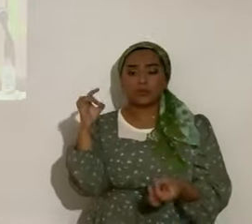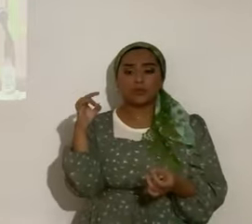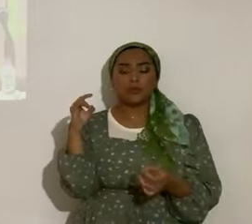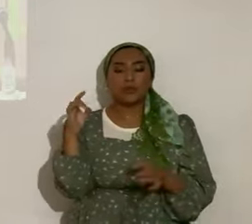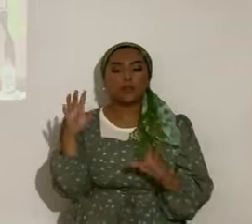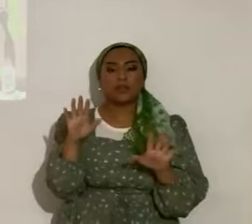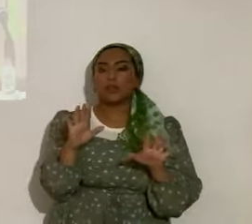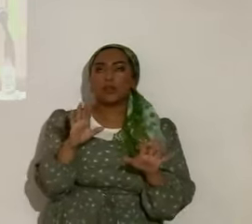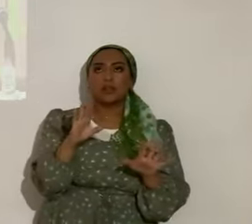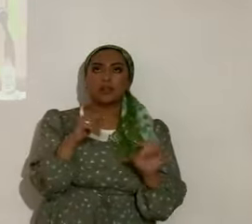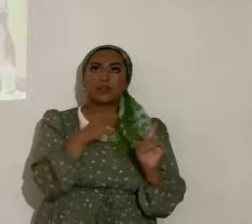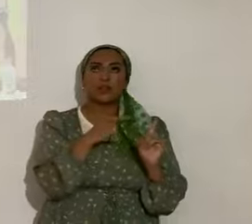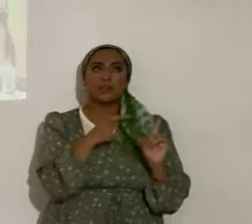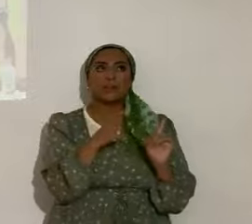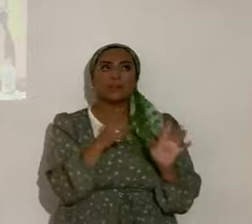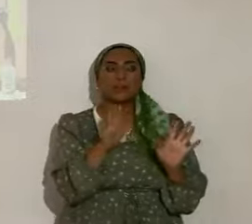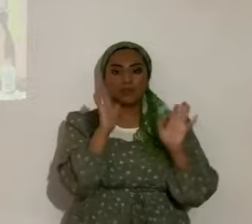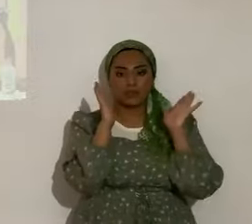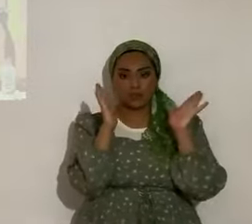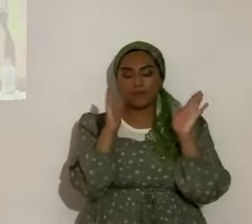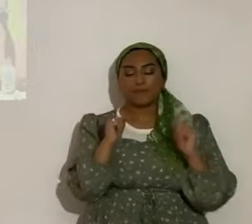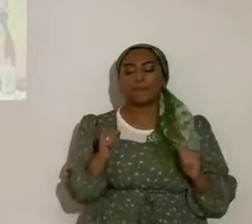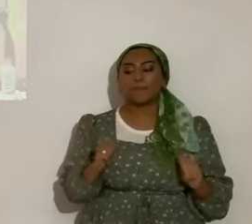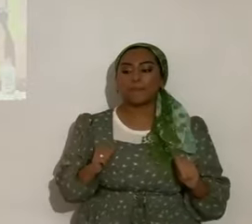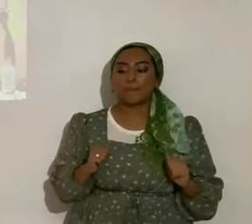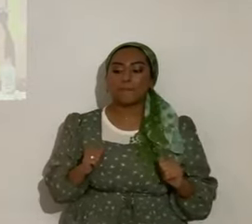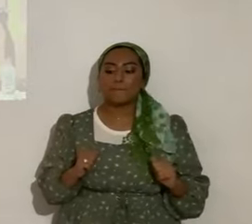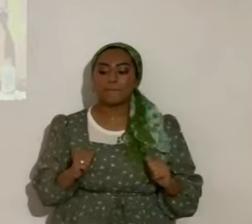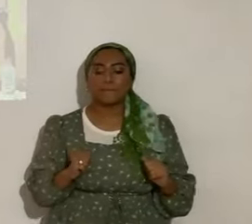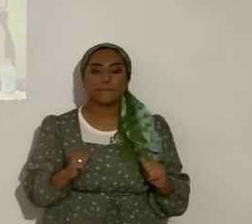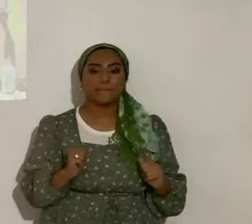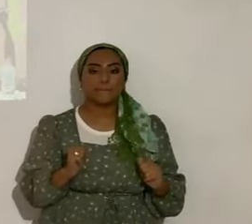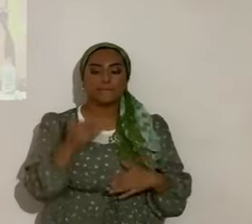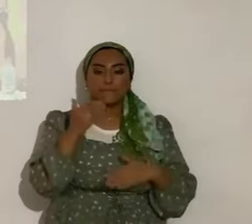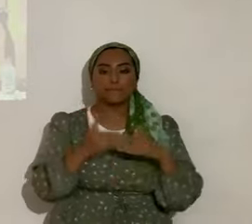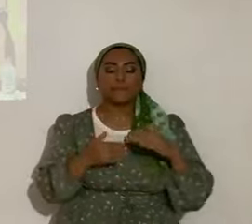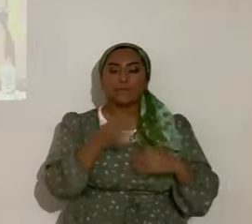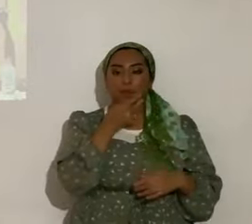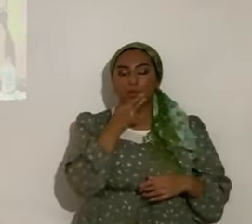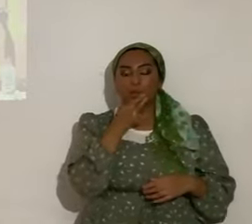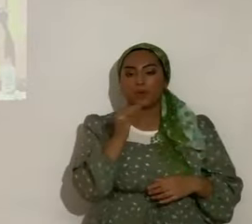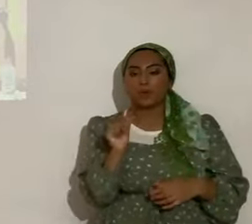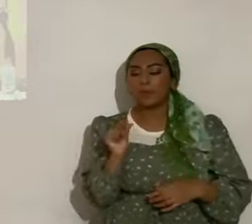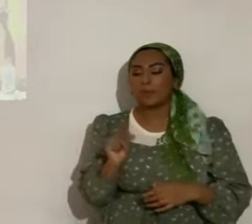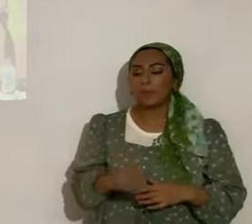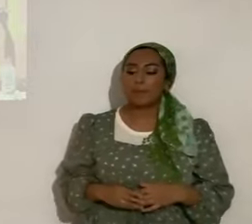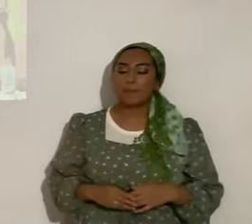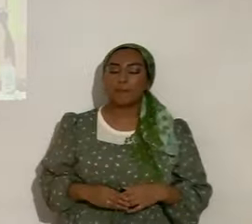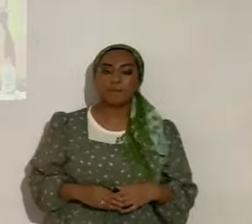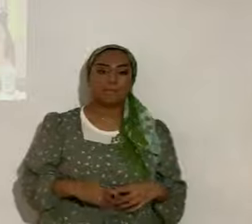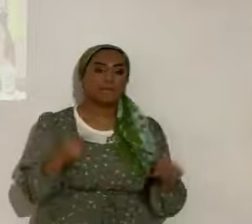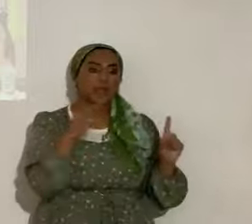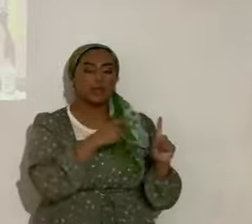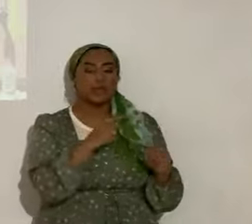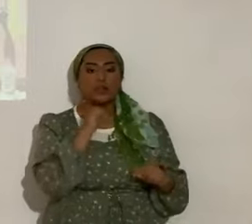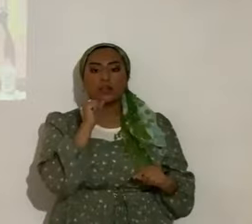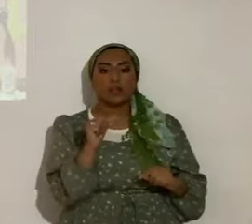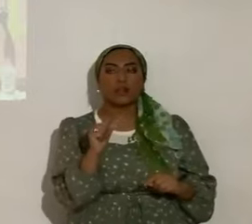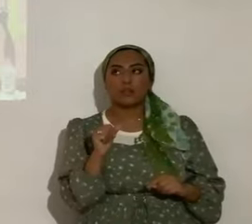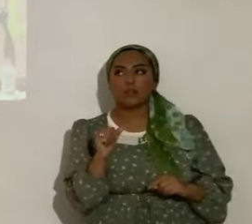no consideró, fíjense, atención, me voy poniendo de pie en breve, pero no todavía, no consideró